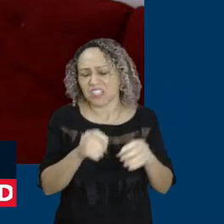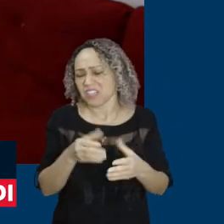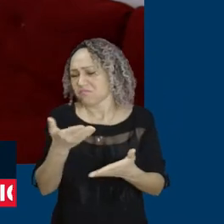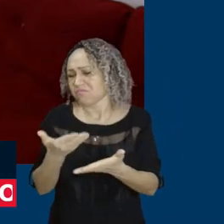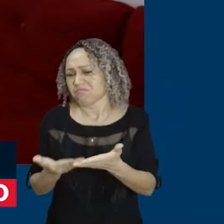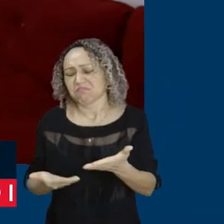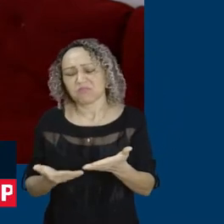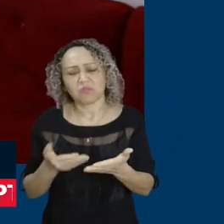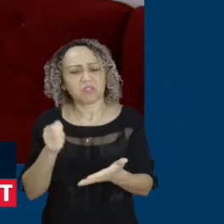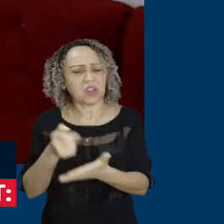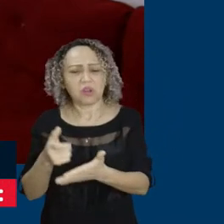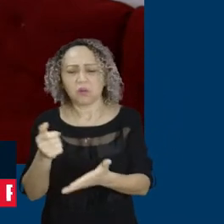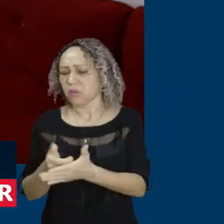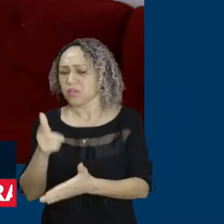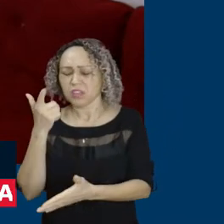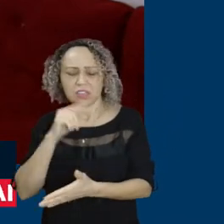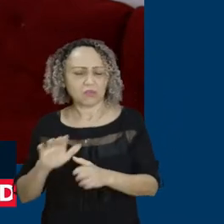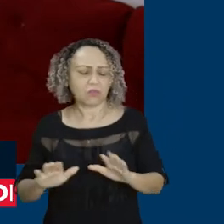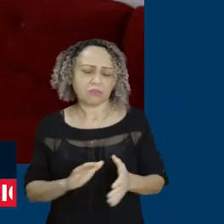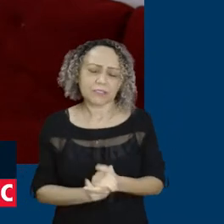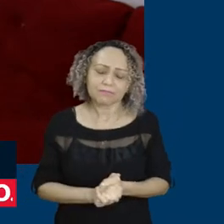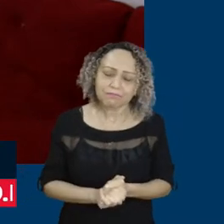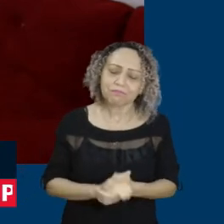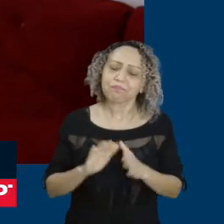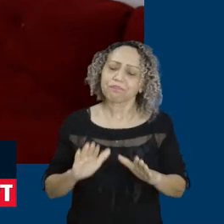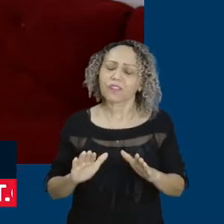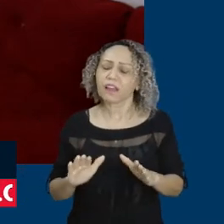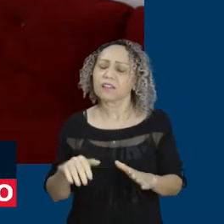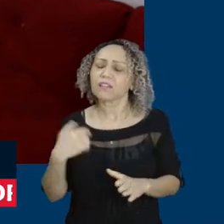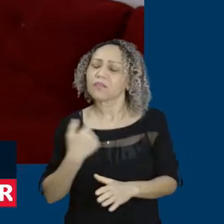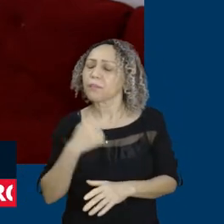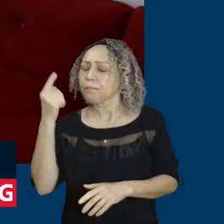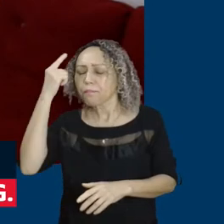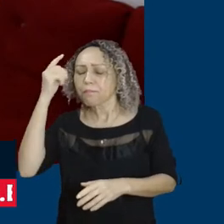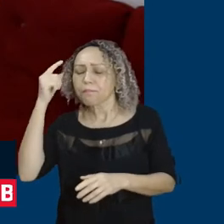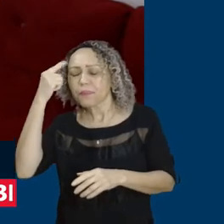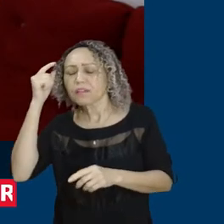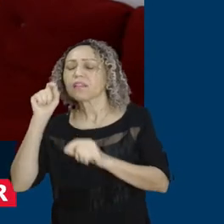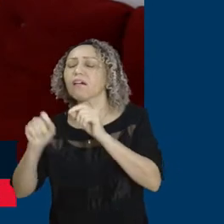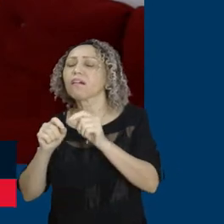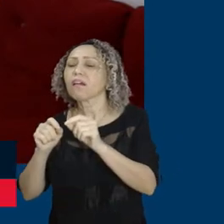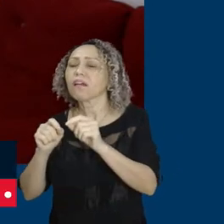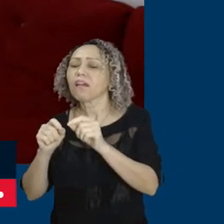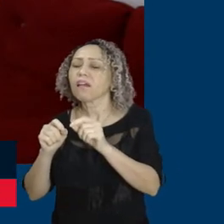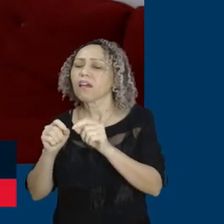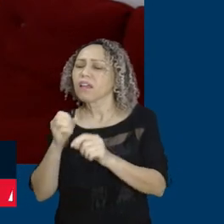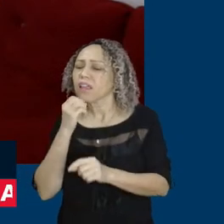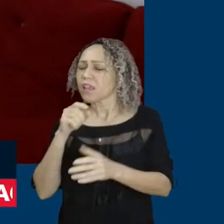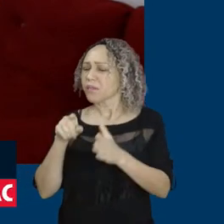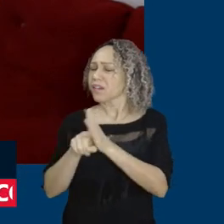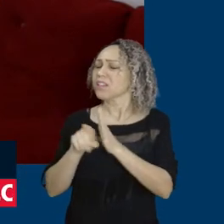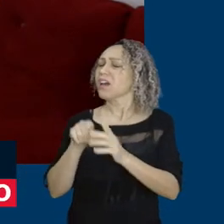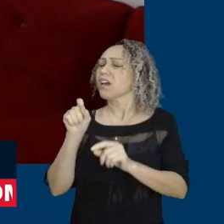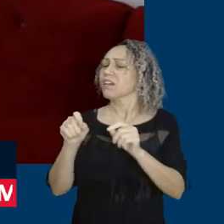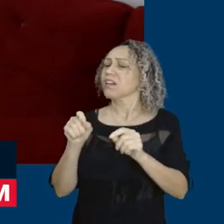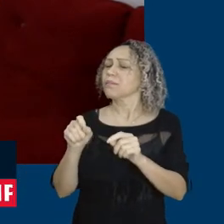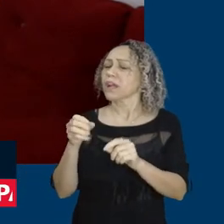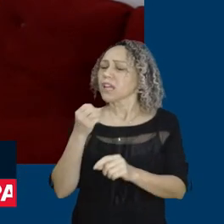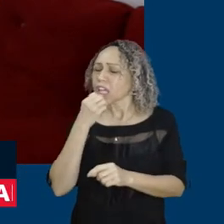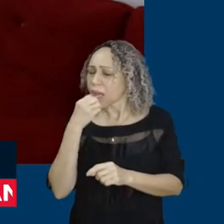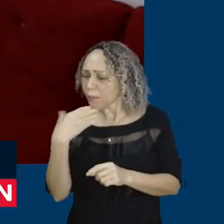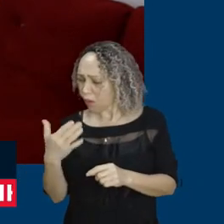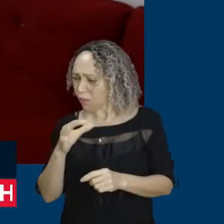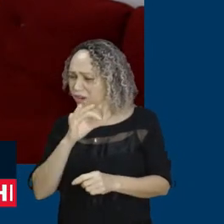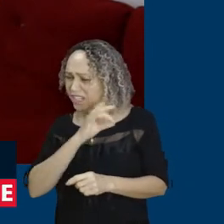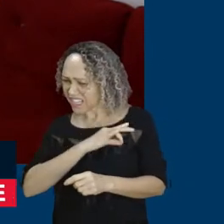país como se fosse algo benéfico, né? Mas a gente tem que se perguntar, beneficia a quem? certamente não é a renda